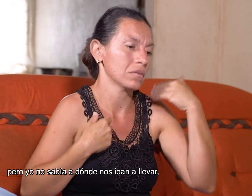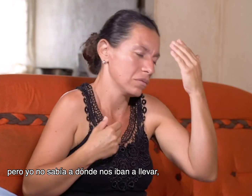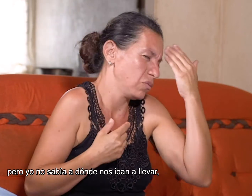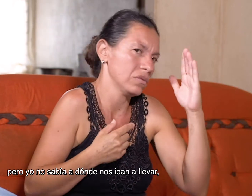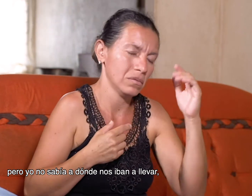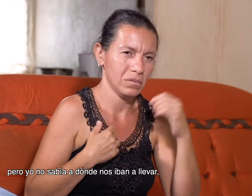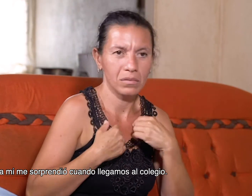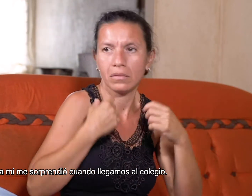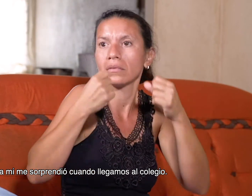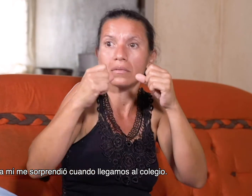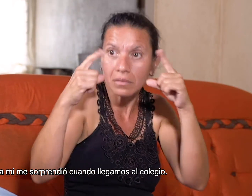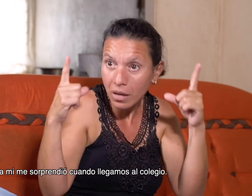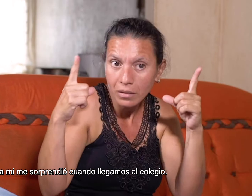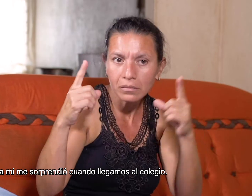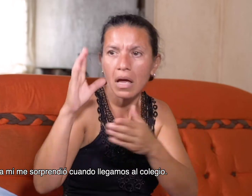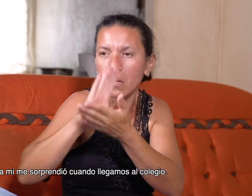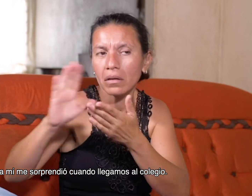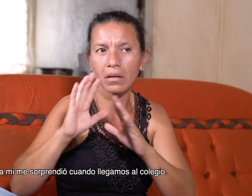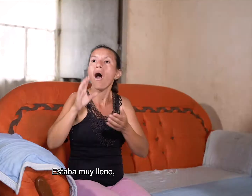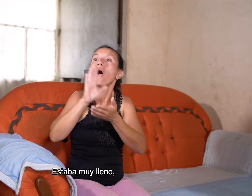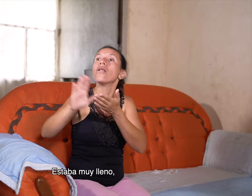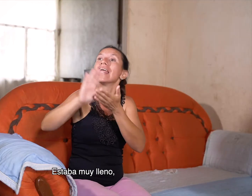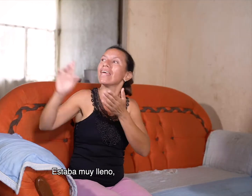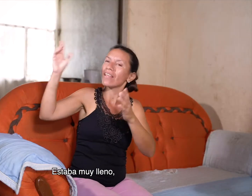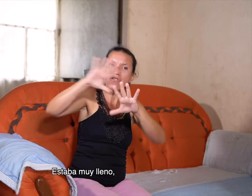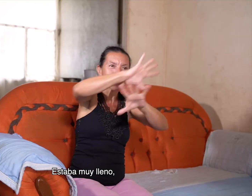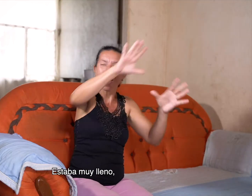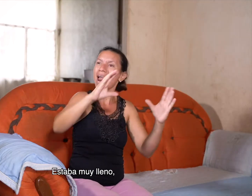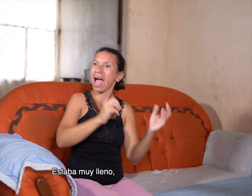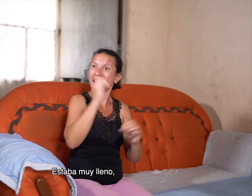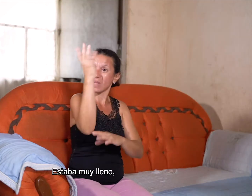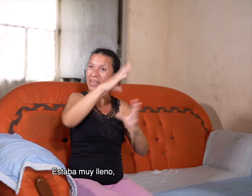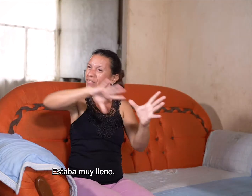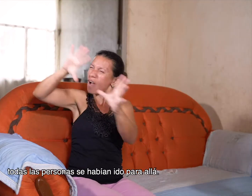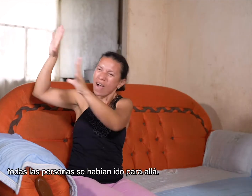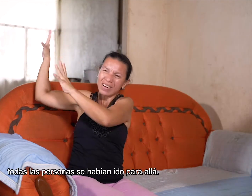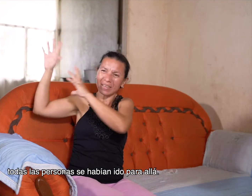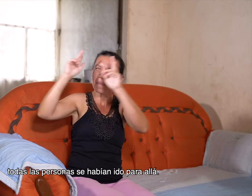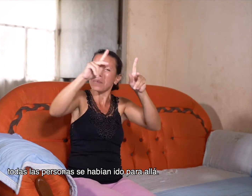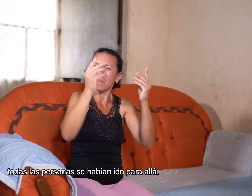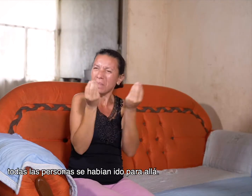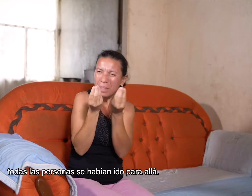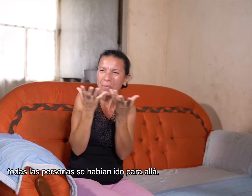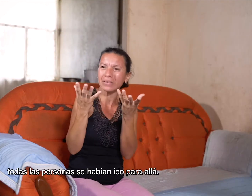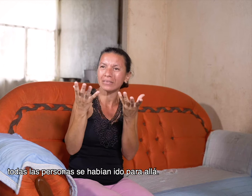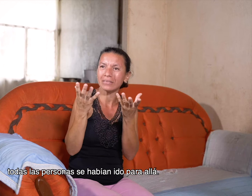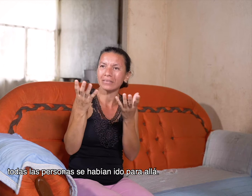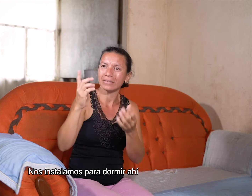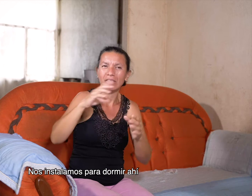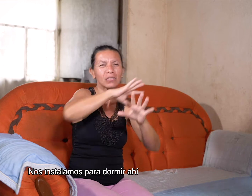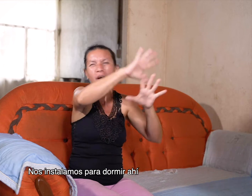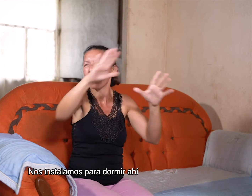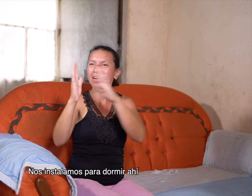nos llevaban. A mí me sorprendió cuando llegamos al colegio. Estaba lleno. Todas las personas se habían ido